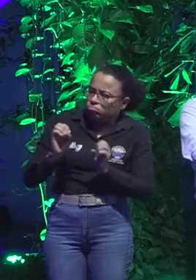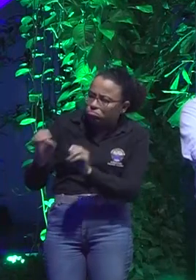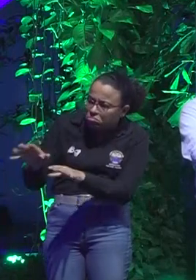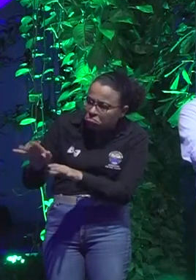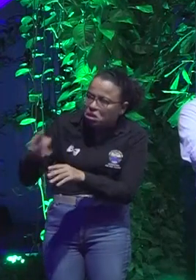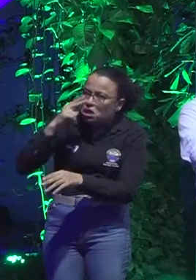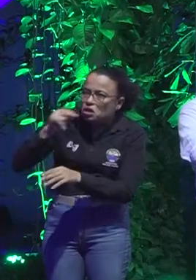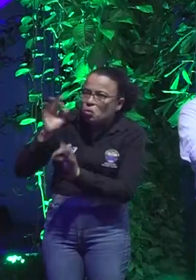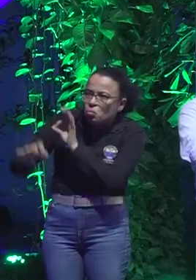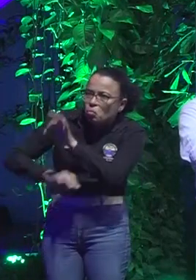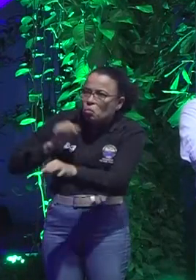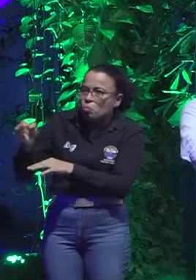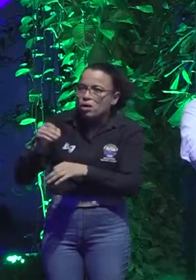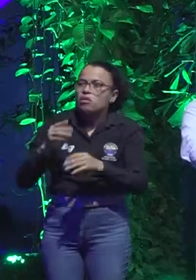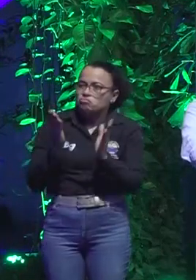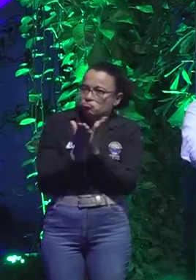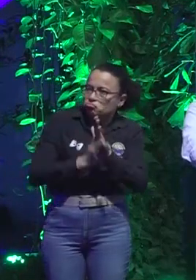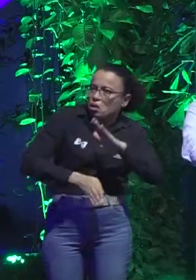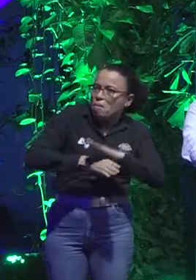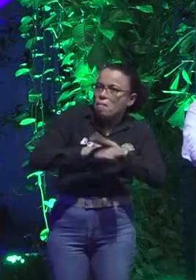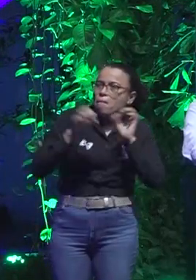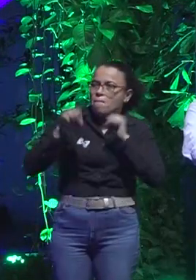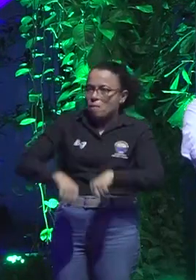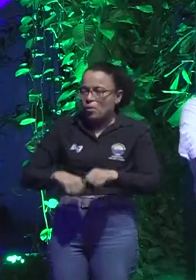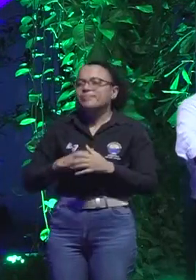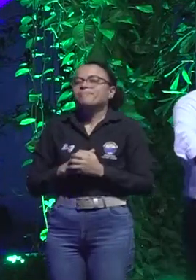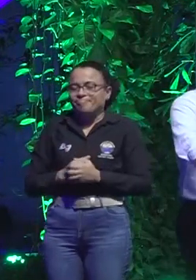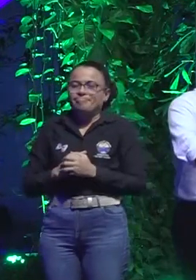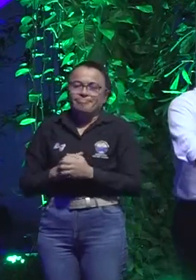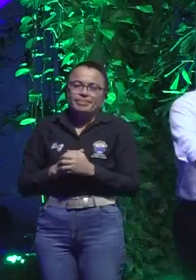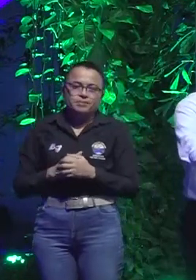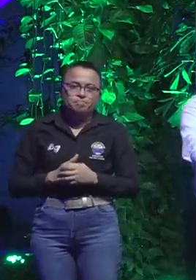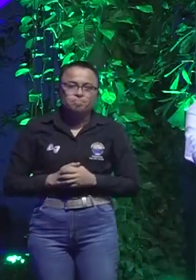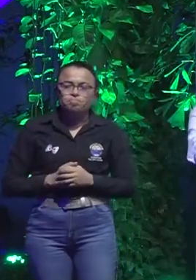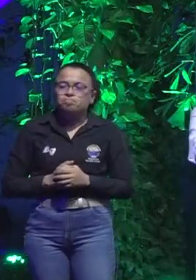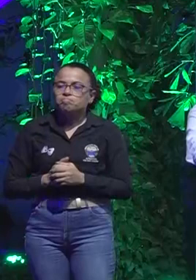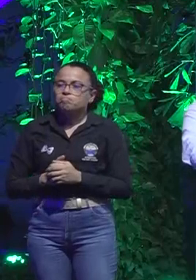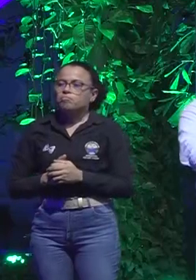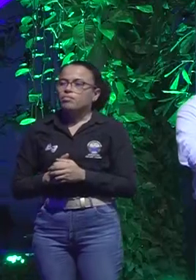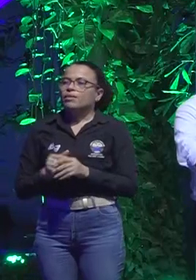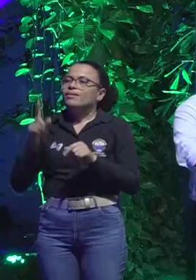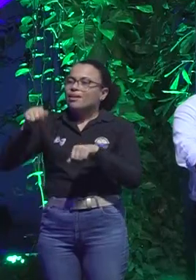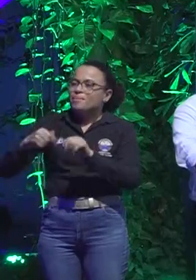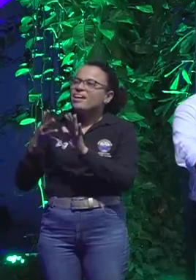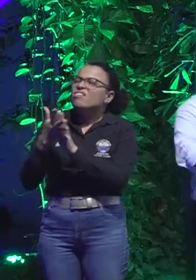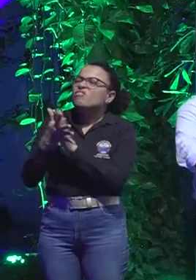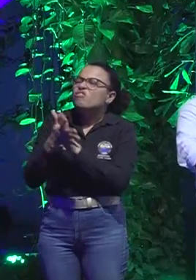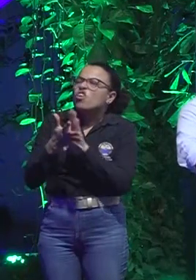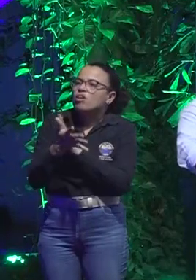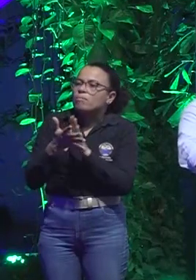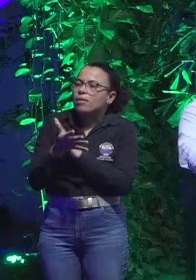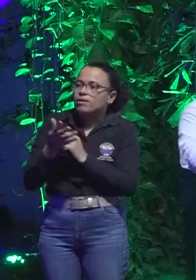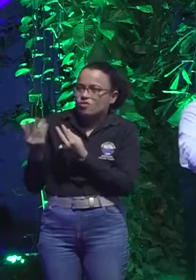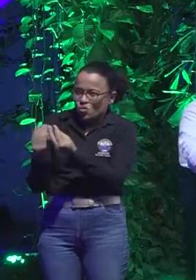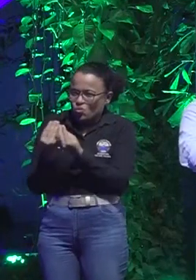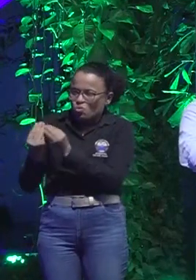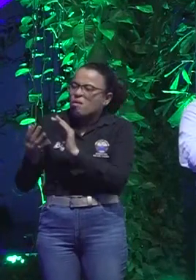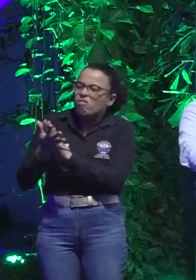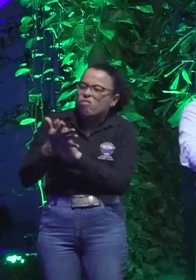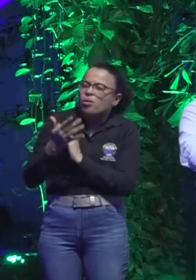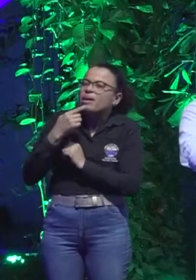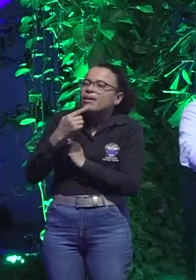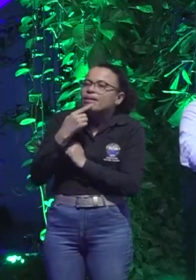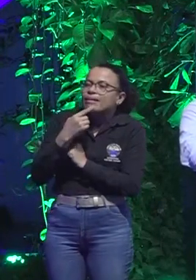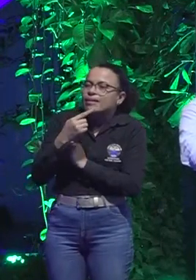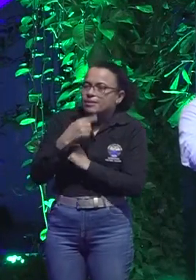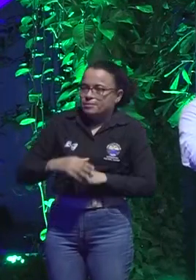del Rosario. Ellos fueron nuestros pares evaluadores. Sigamos. ¿Y qué nos dijeron en el informe? Pues en la primera dimensión, que la